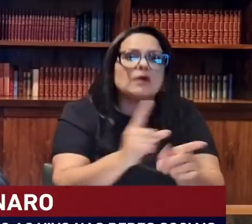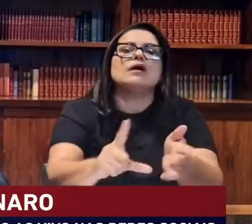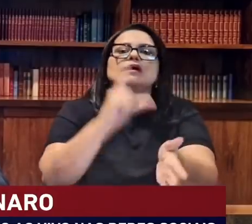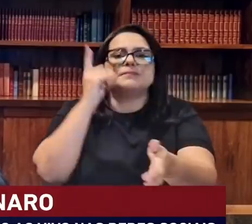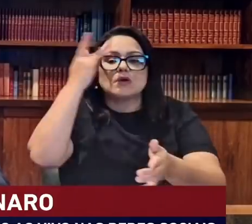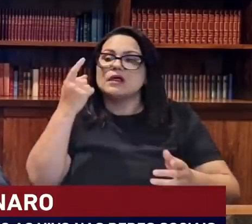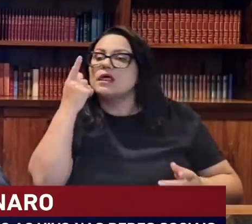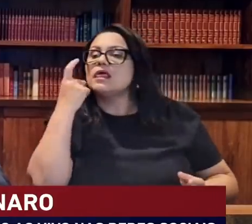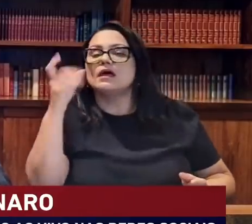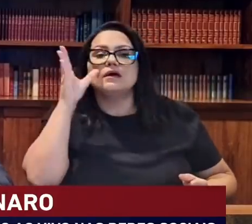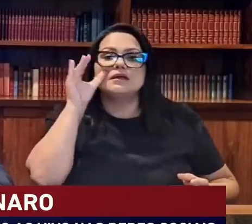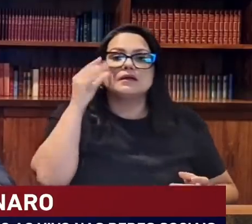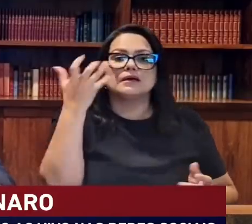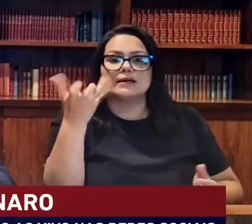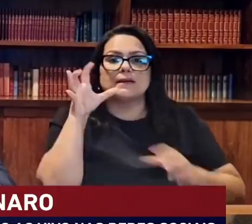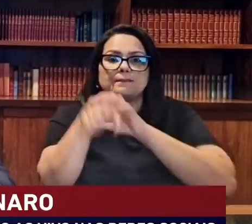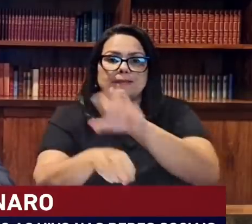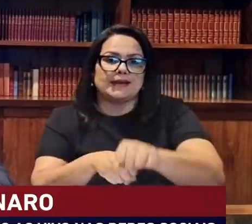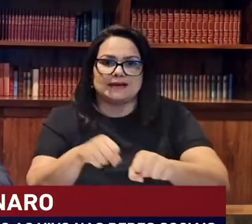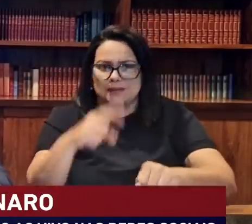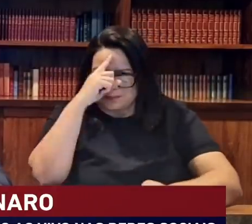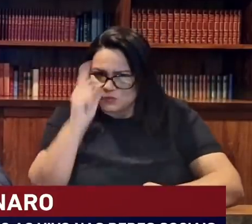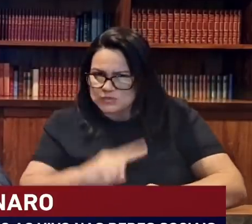Tem gente que não sabe. Em que ano foi descoberto o Brasil?